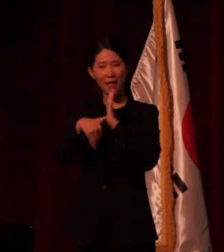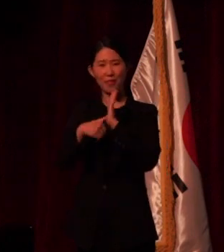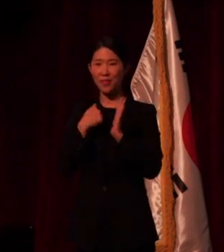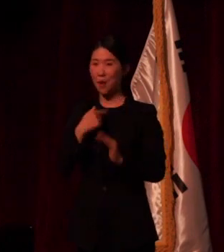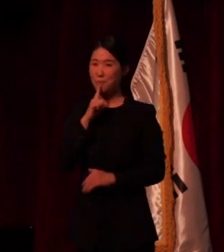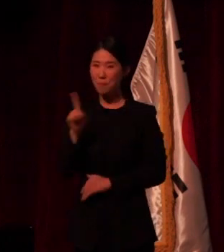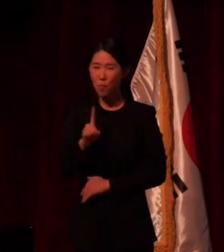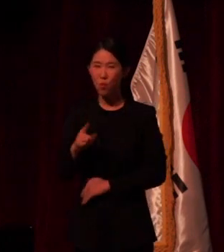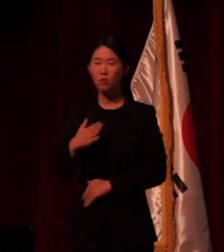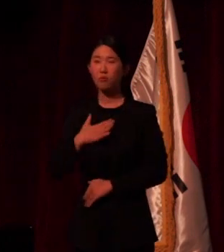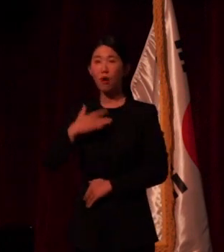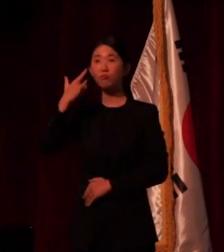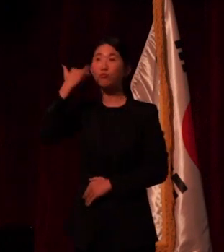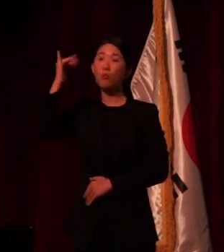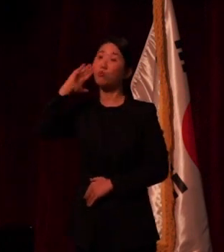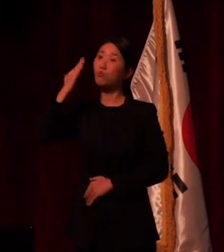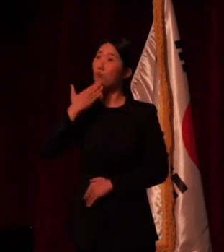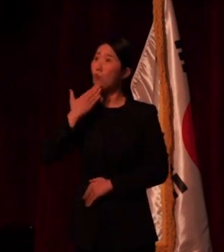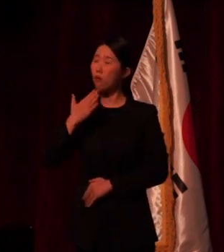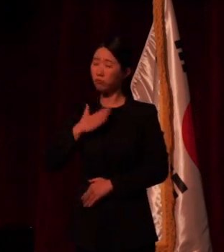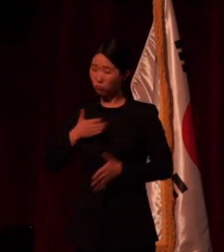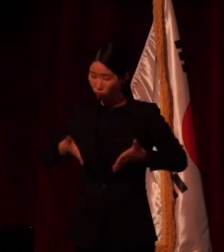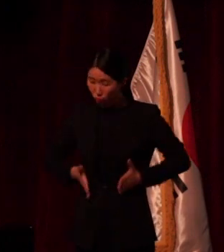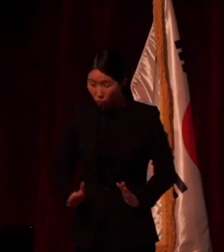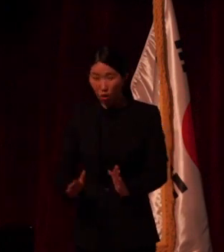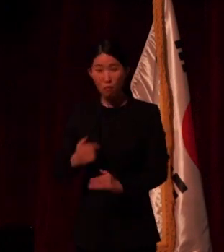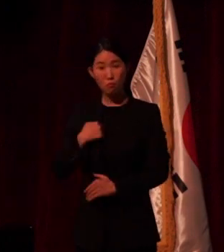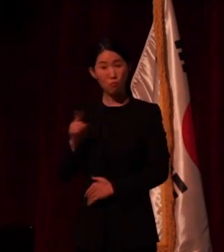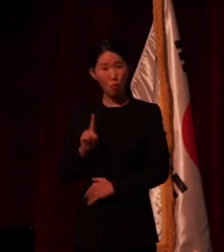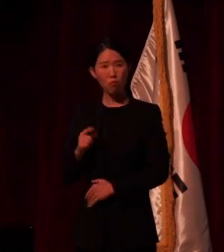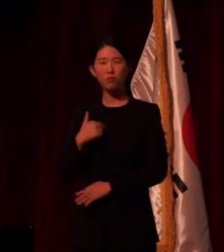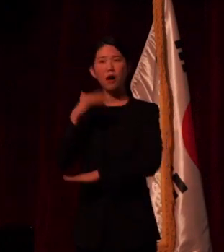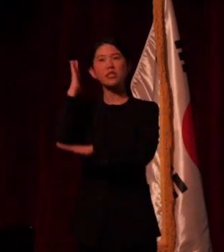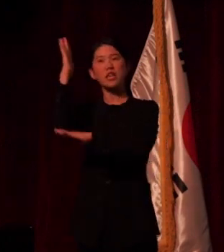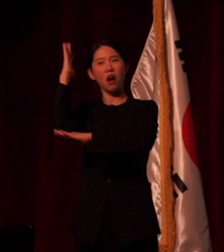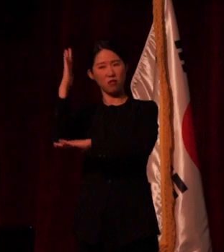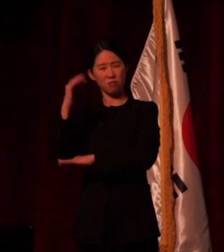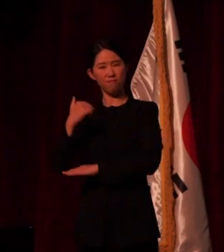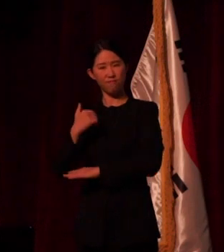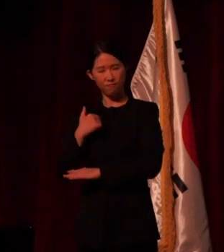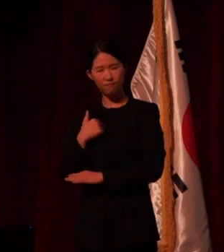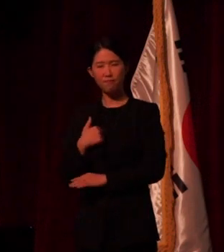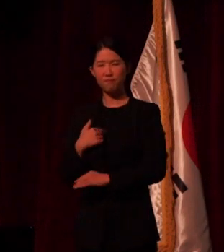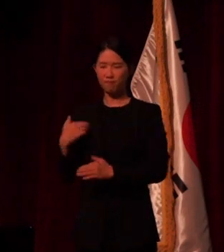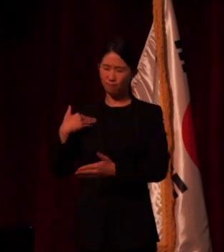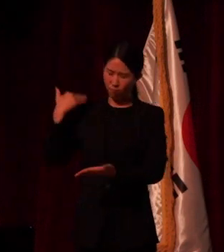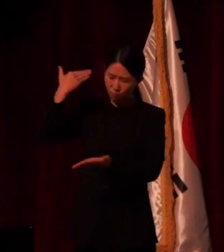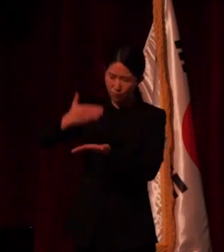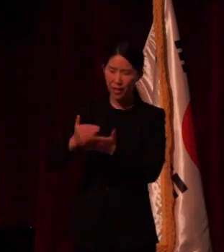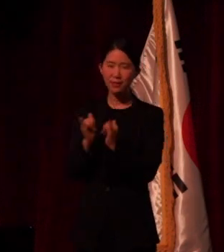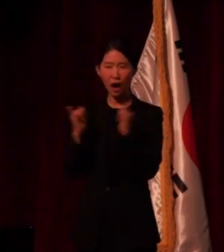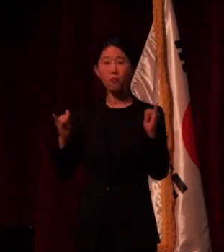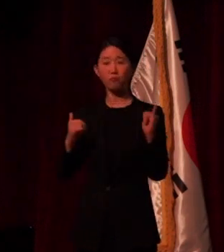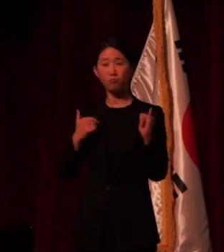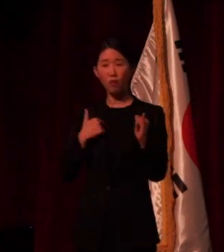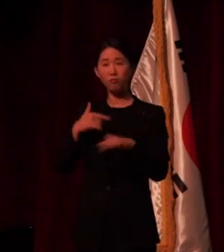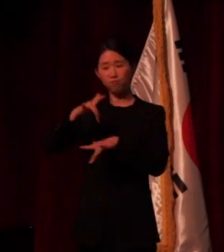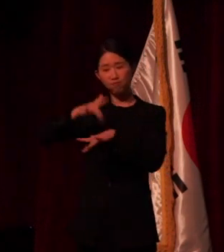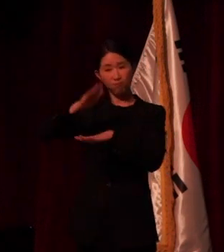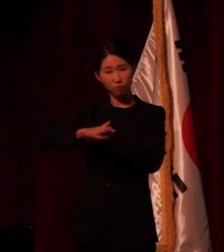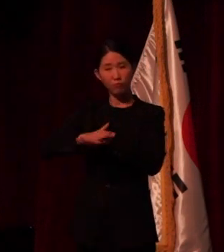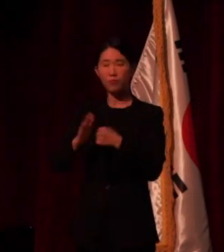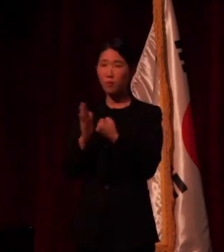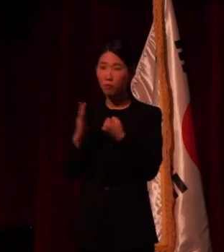농인 부모로부터 태어난 것이 이야기꾼의 선천적 자질이라고 굳게 믿고 글을 쓰고